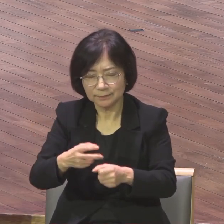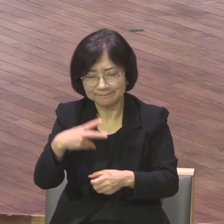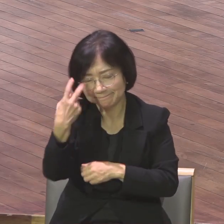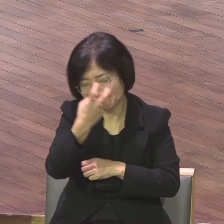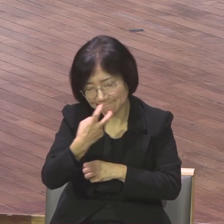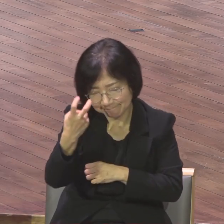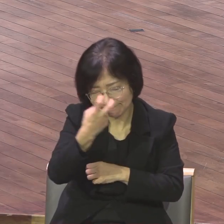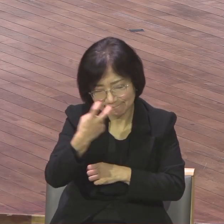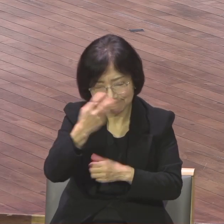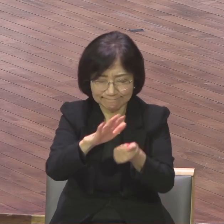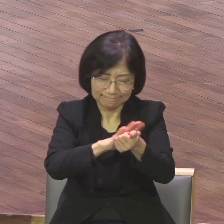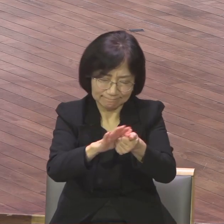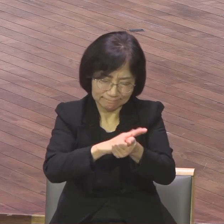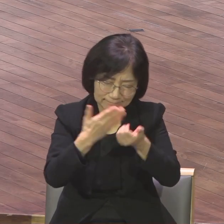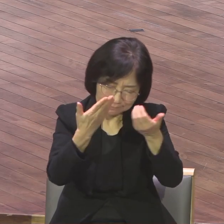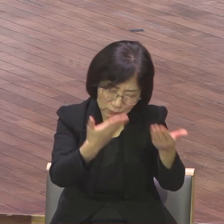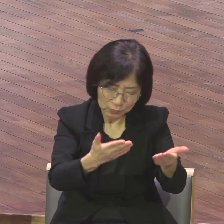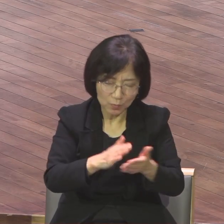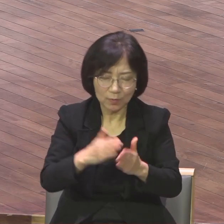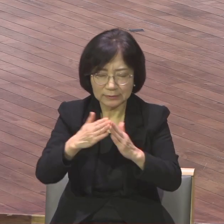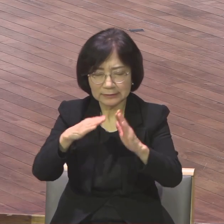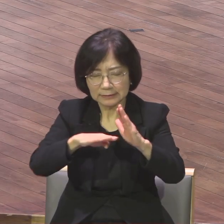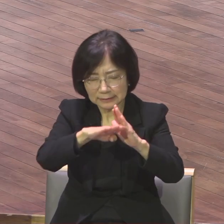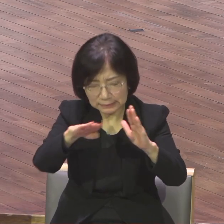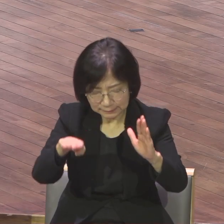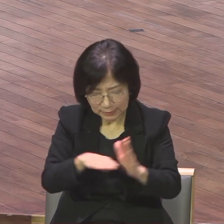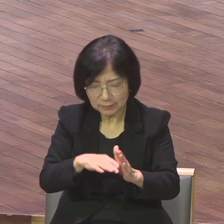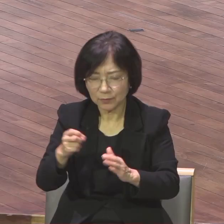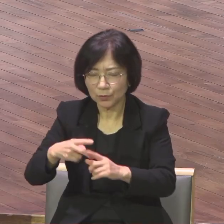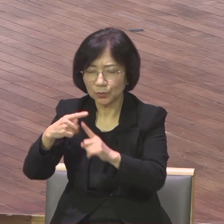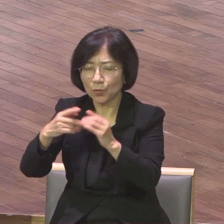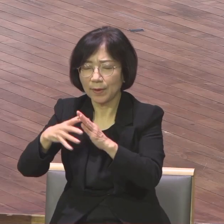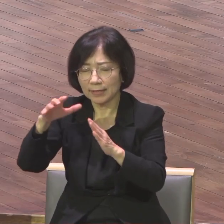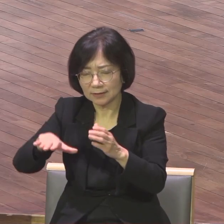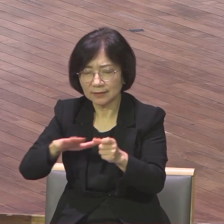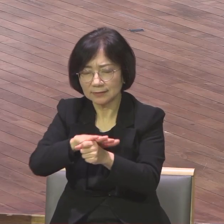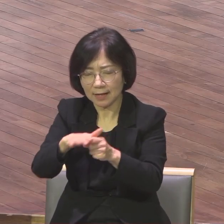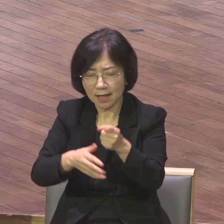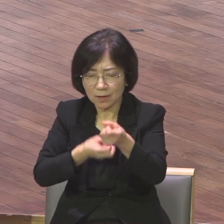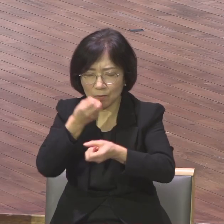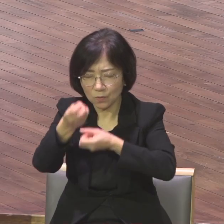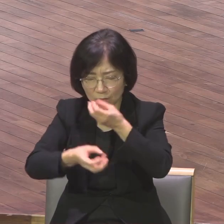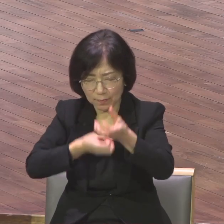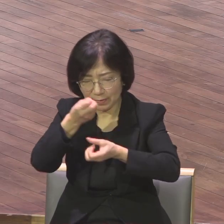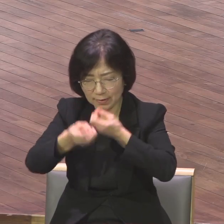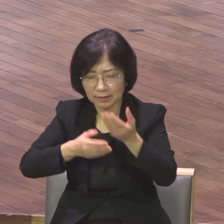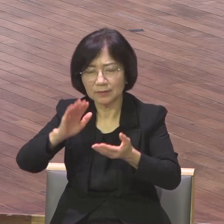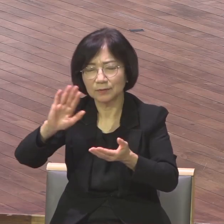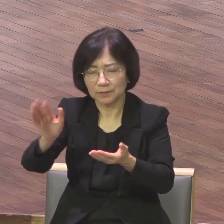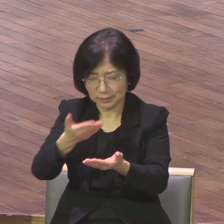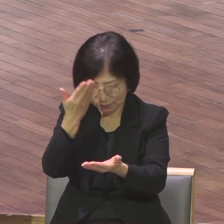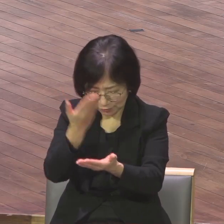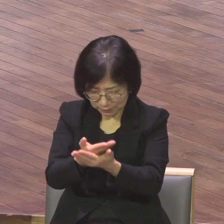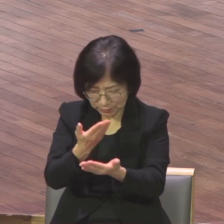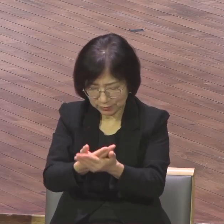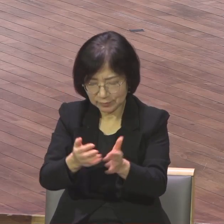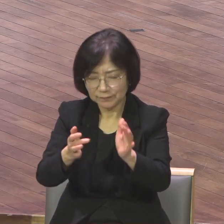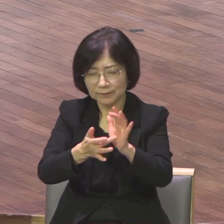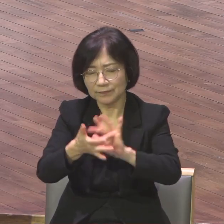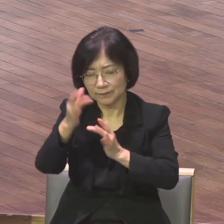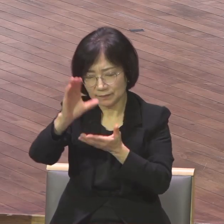가정에서나 교회에서나 서로 사랑을 고백하는 사랑 공동체를 만드는 은혜가 넘치는 한 주간 되게 하여 주옵소서.